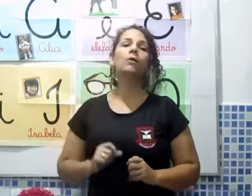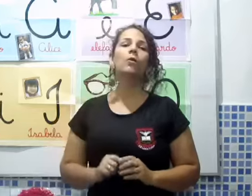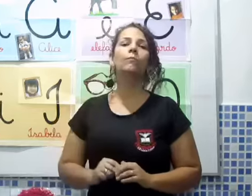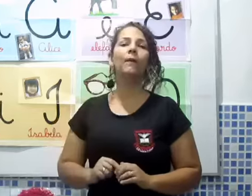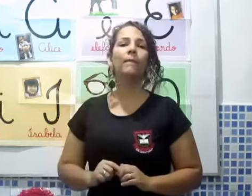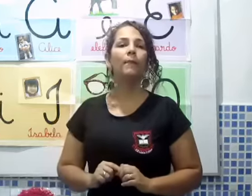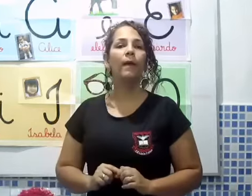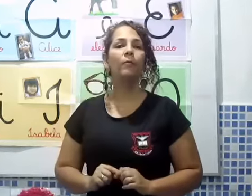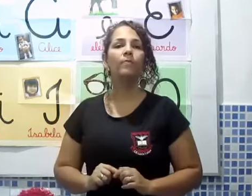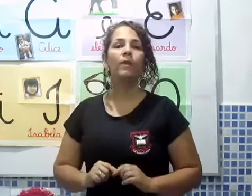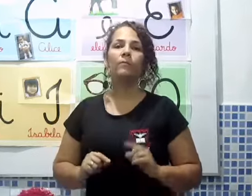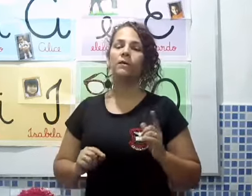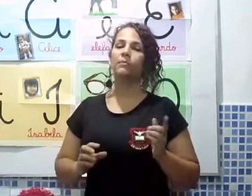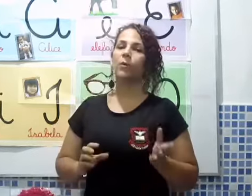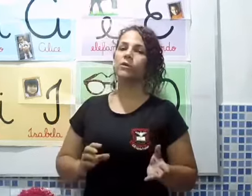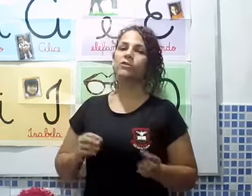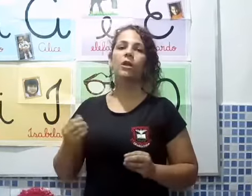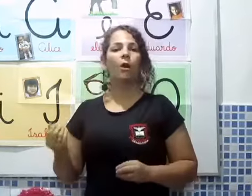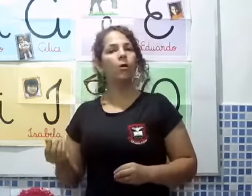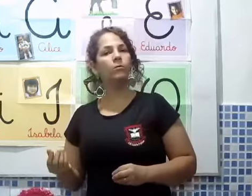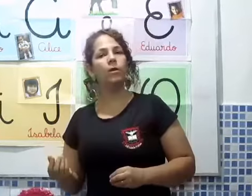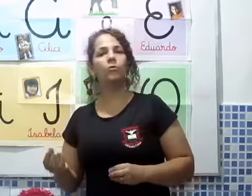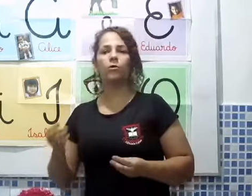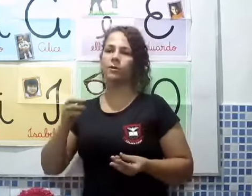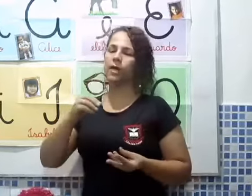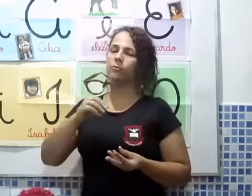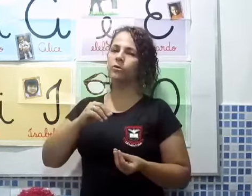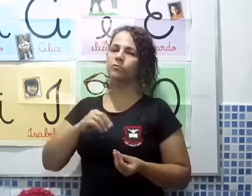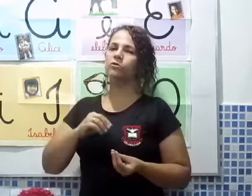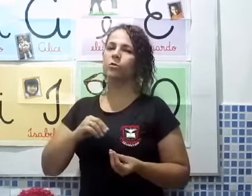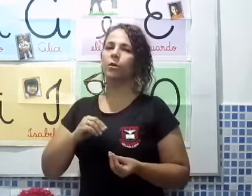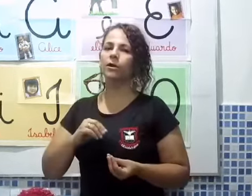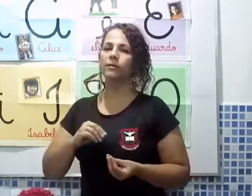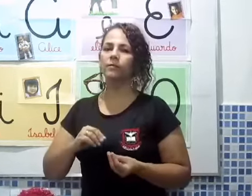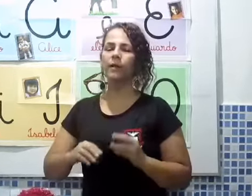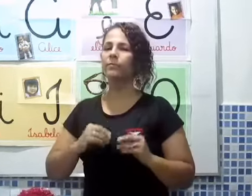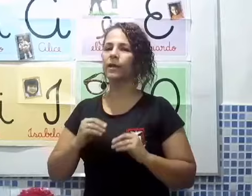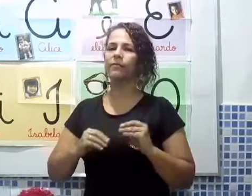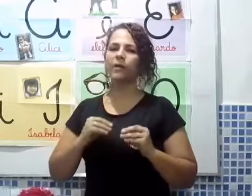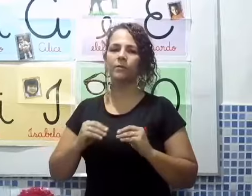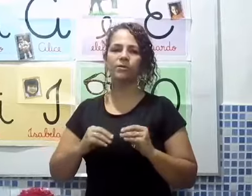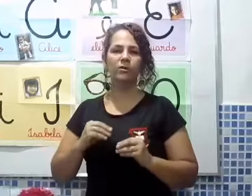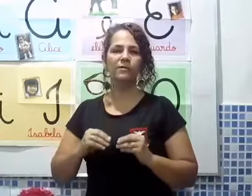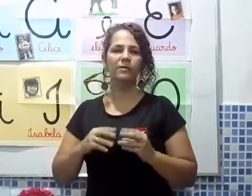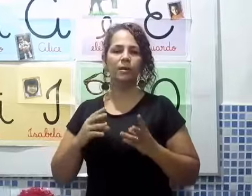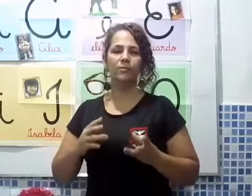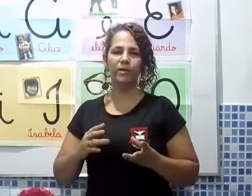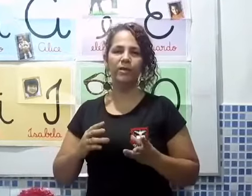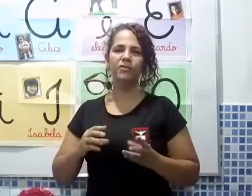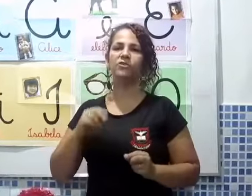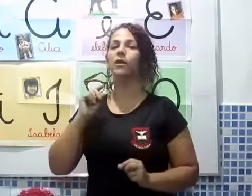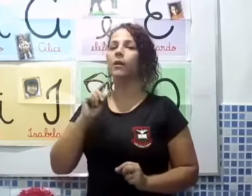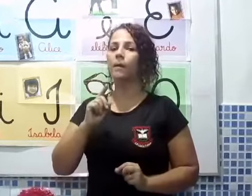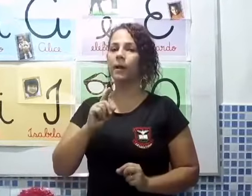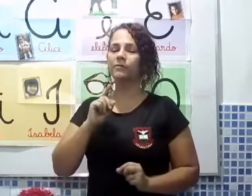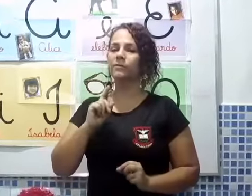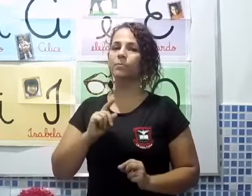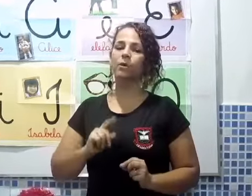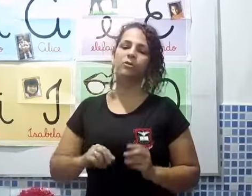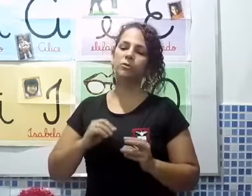com papel. Você pode ou não colocar um pouquinho de cola também, para ela ficar mais grossinha e brilhante. Mas você pode